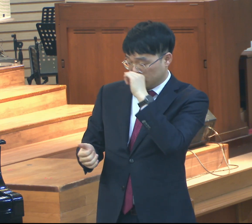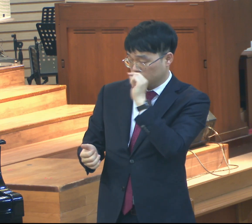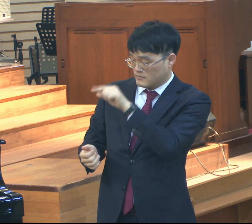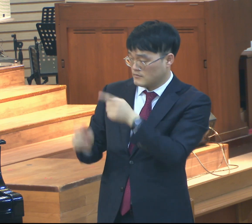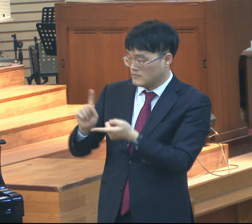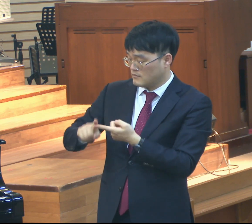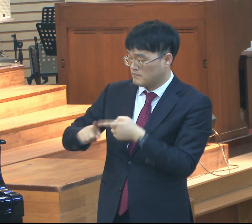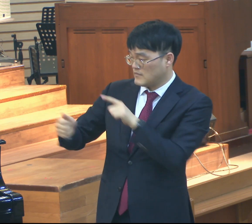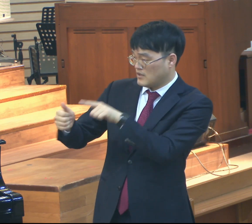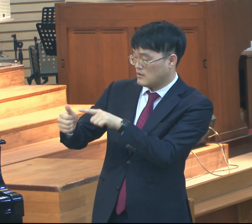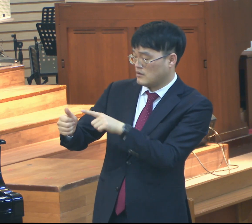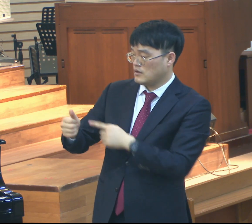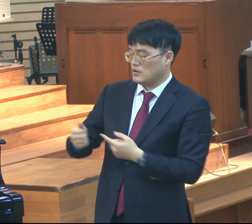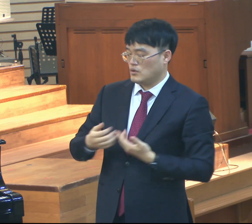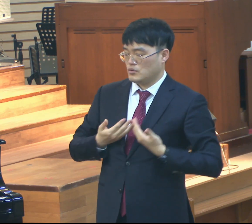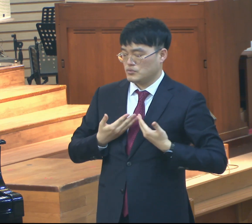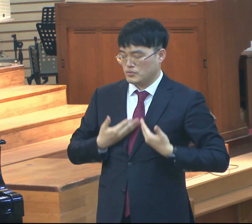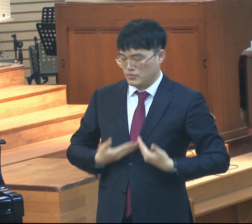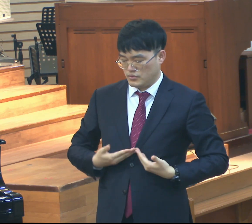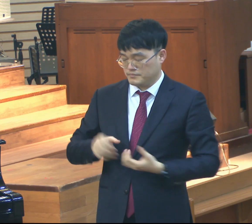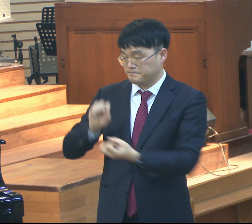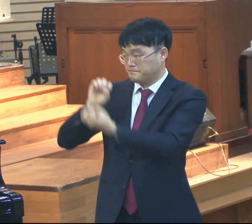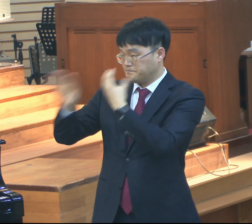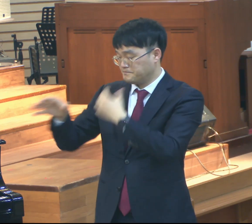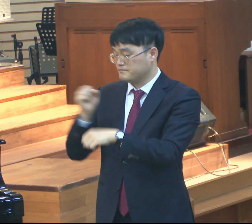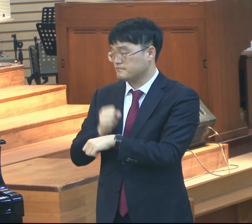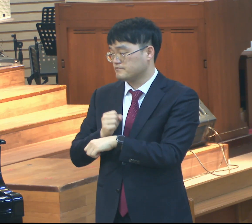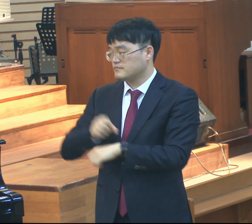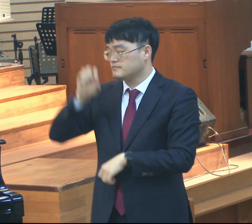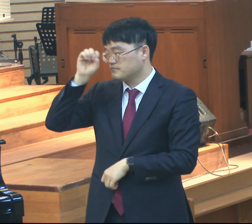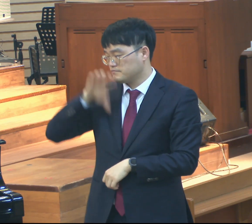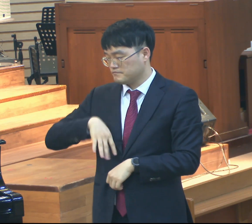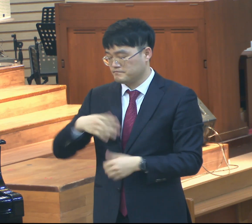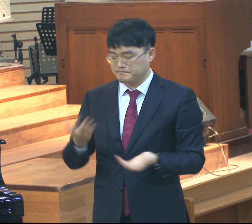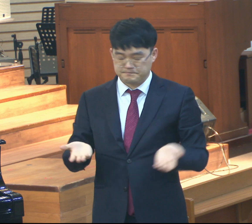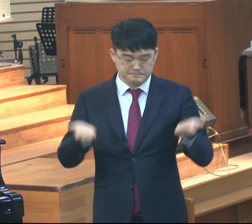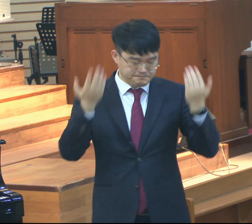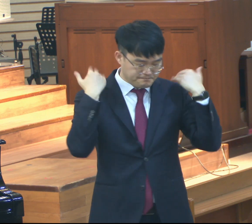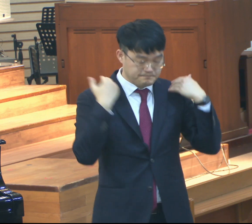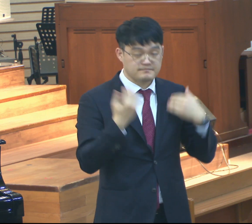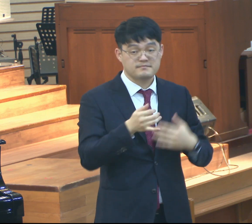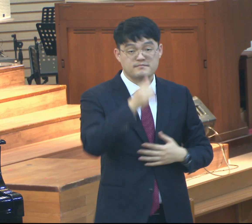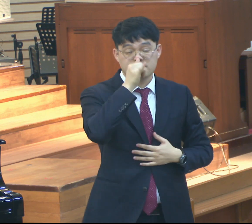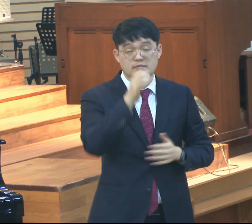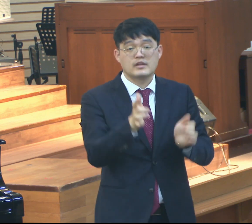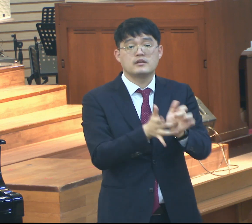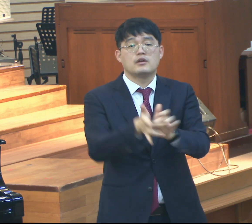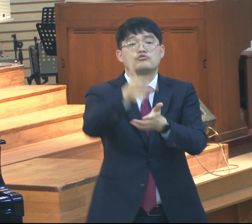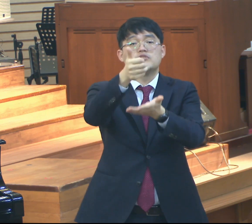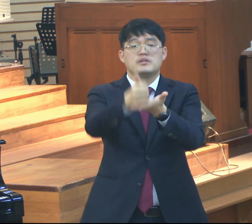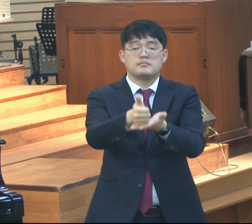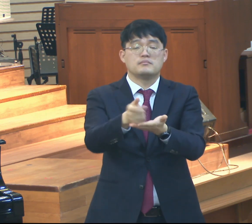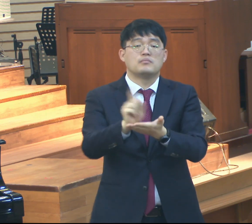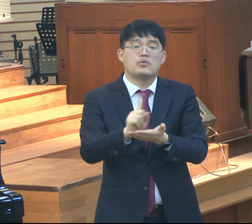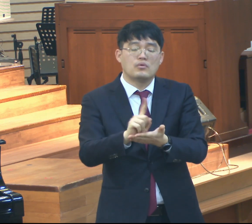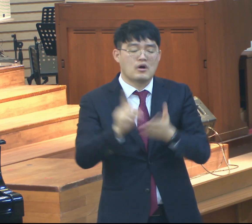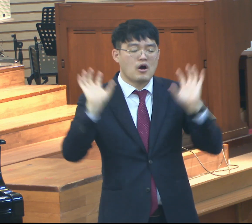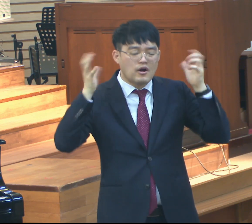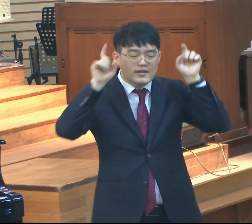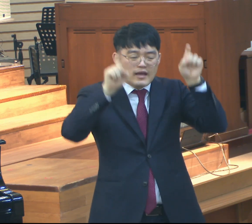안나스에게 조용히 대답하면서 지나가셨습니다. 예수님의 이미지는 어린 양입니다. 세례